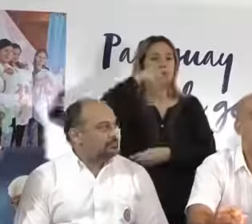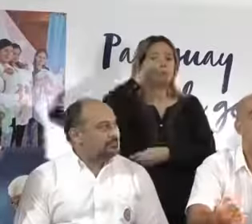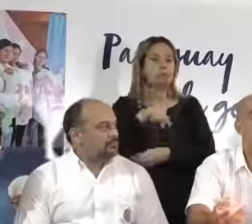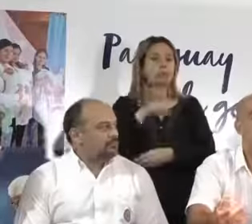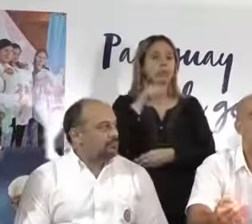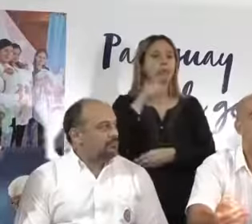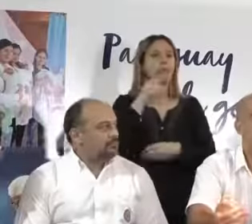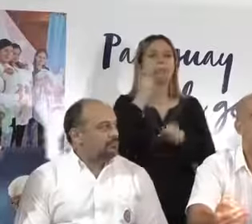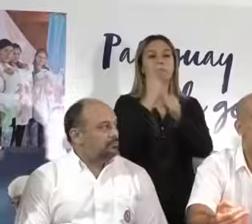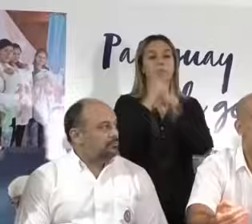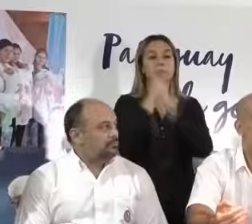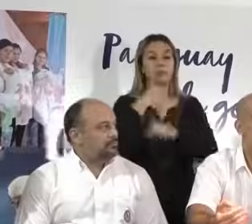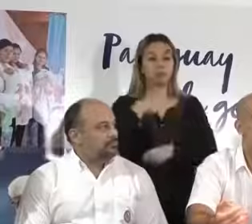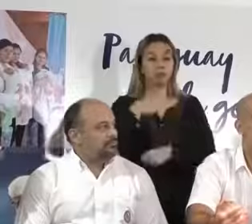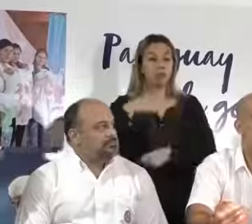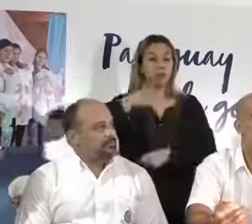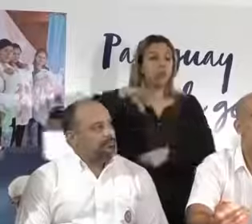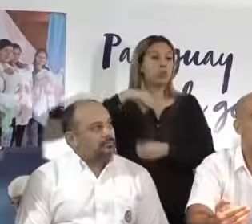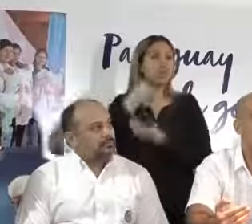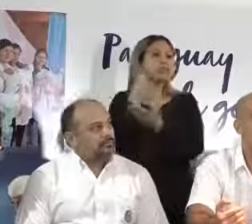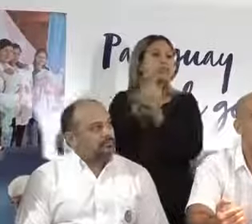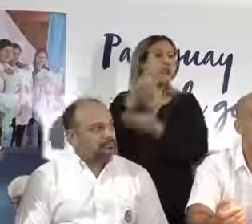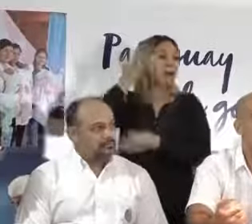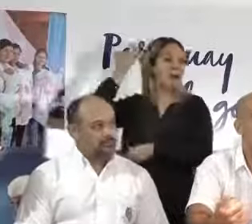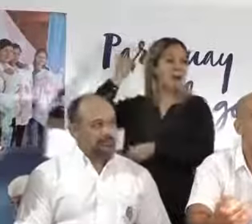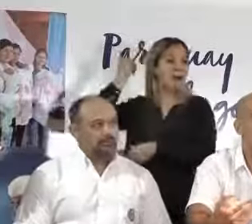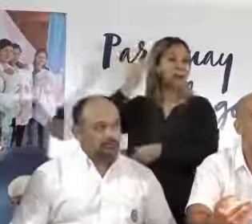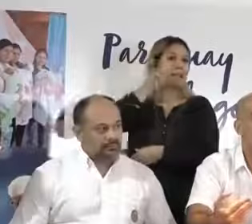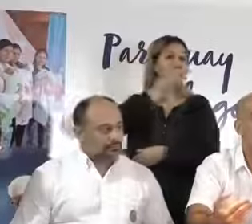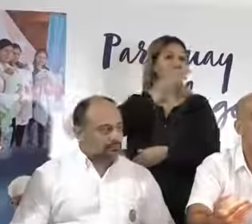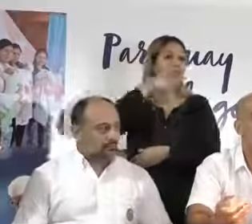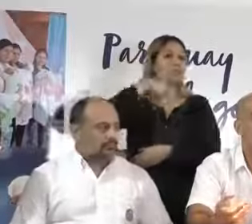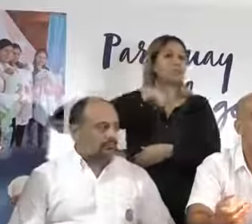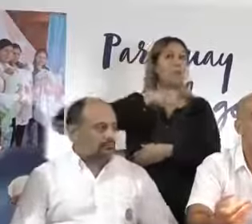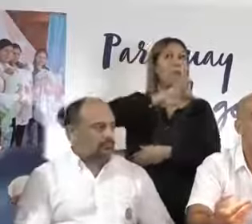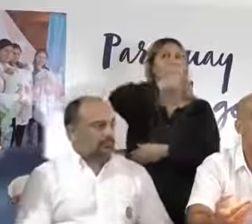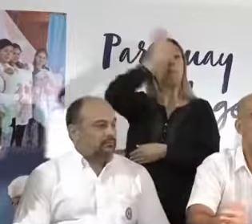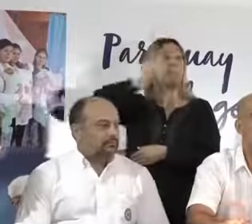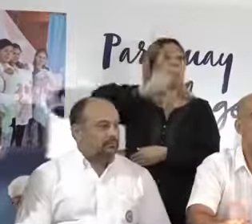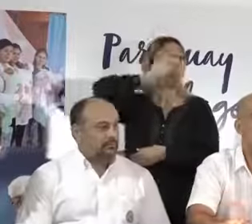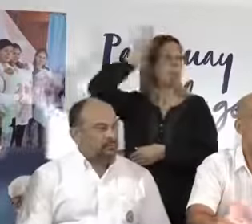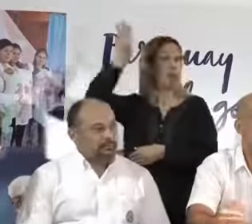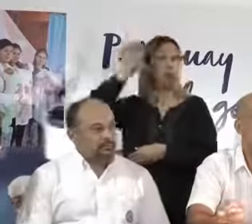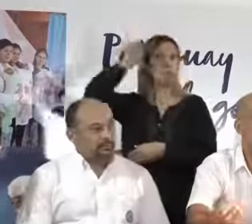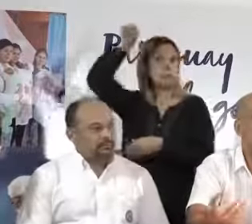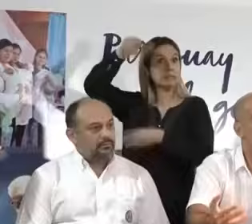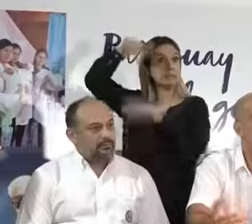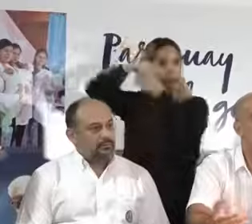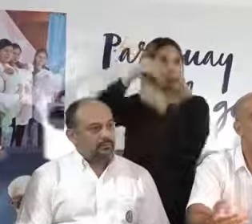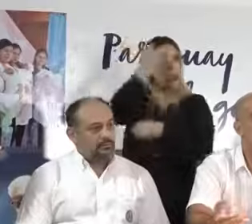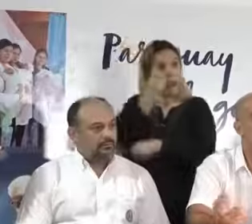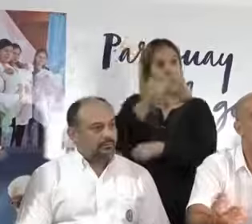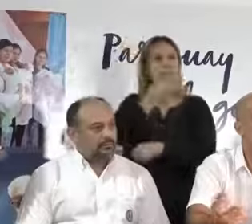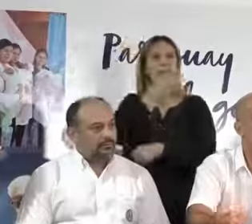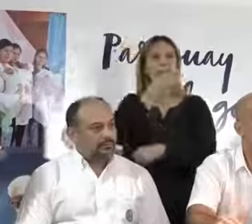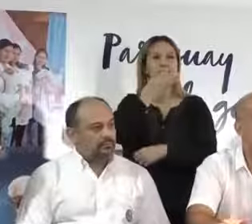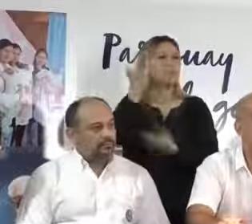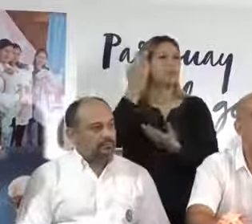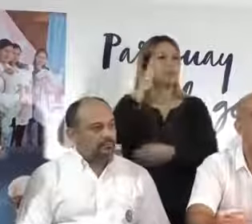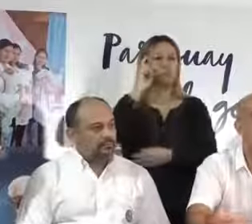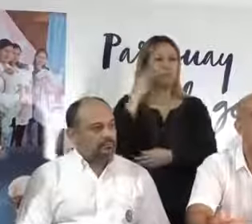de dónde ha estado esa persona. Si esa persona ha estado en un país con circulación del virus, por ejemplo, China, norte